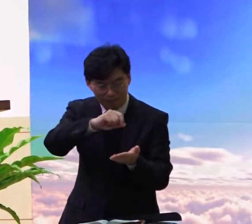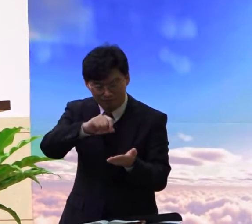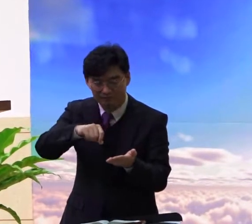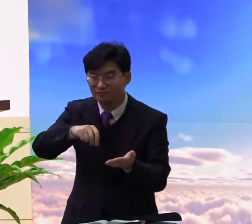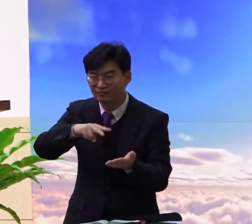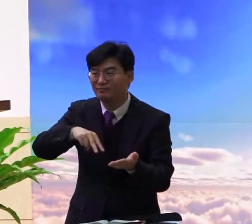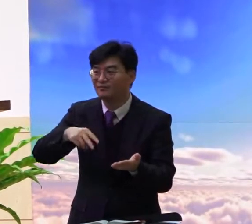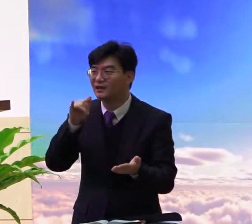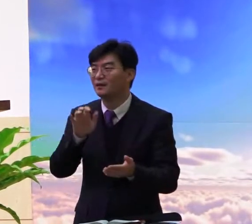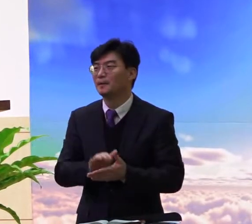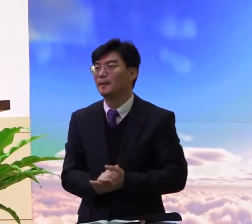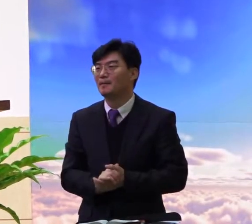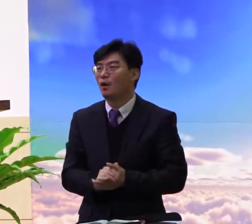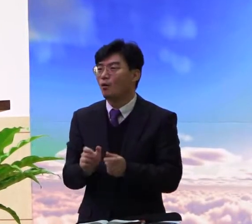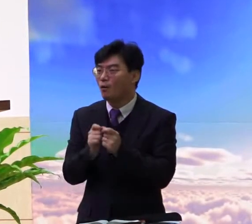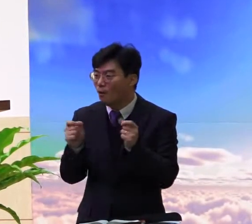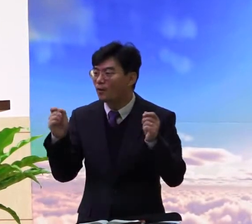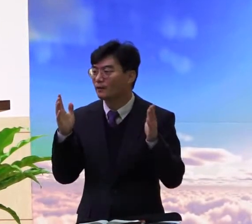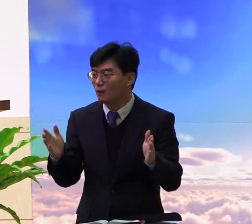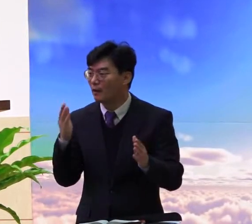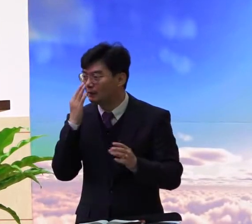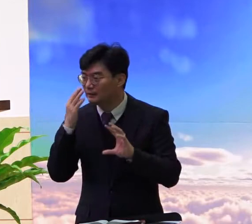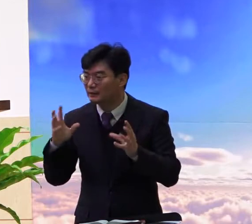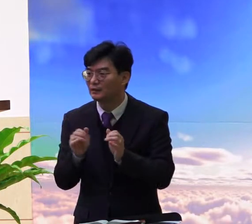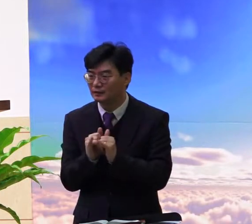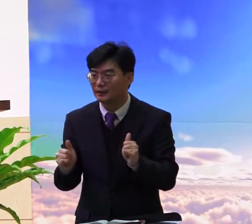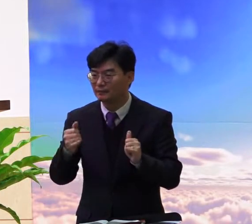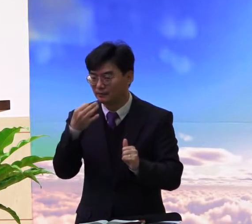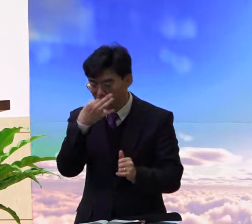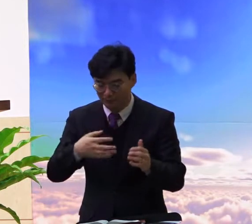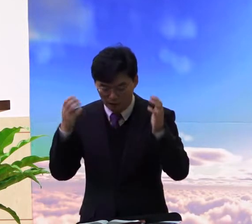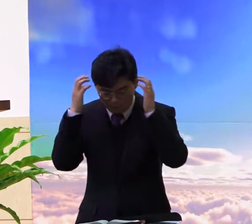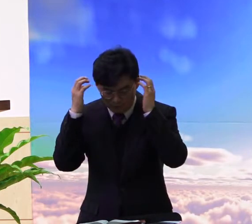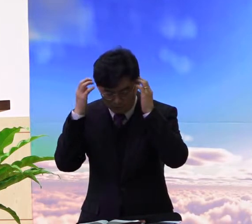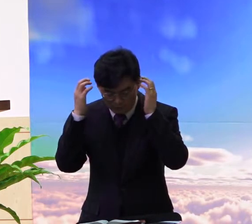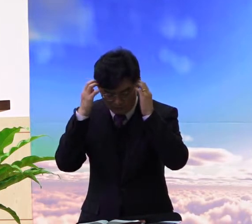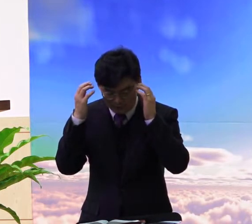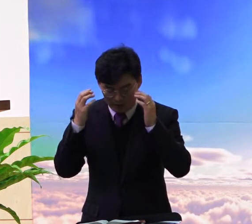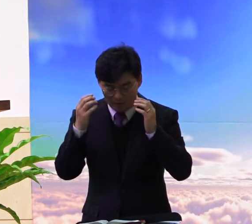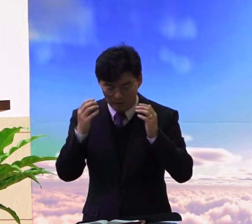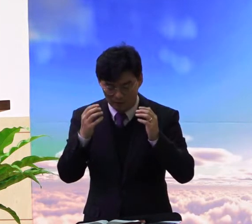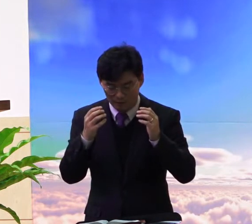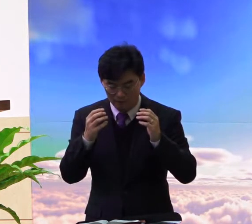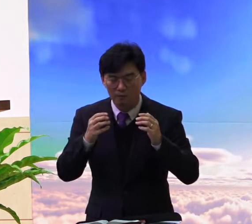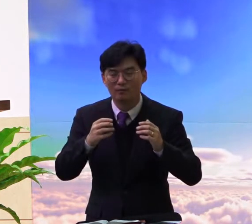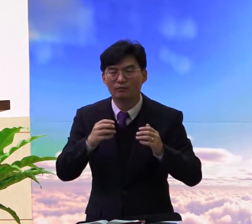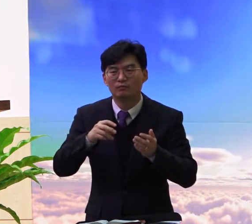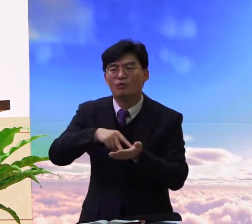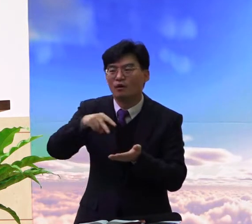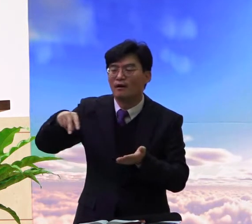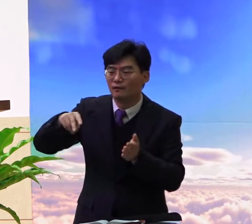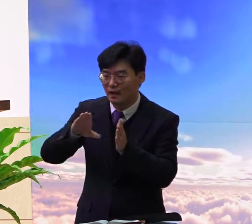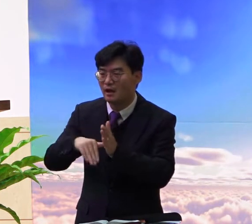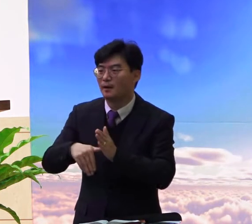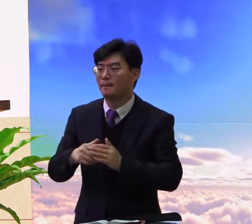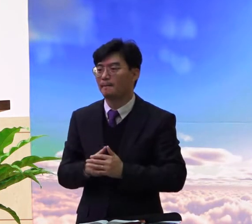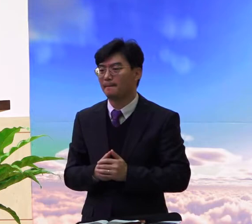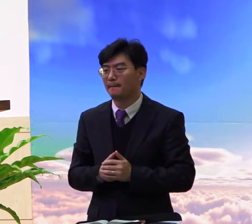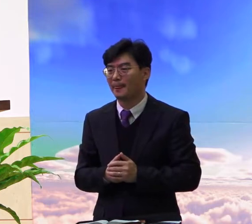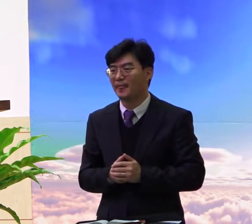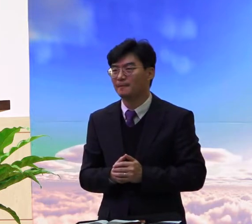오랜 시간 이스라엘 백성들이 광야를 걸어서 약속의 땅을 목전에 둔 상황에 있습니다.